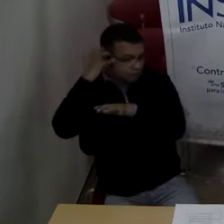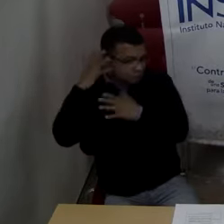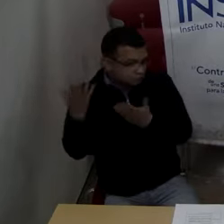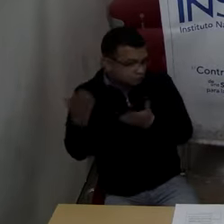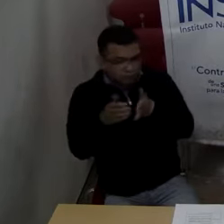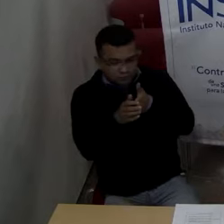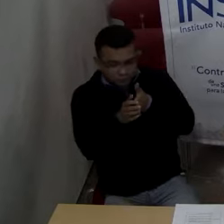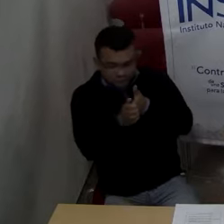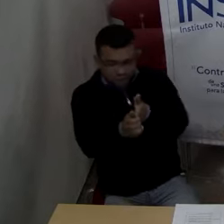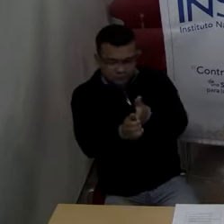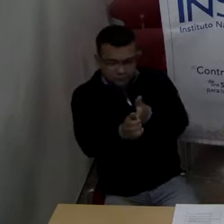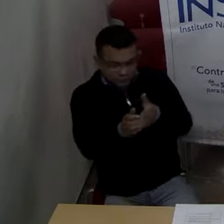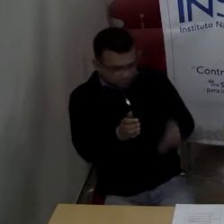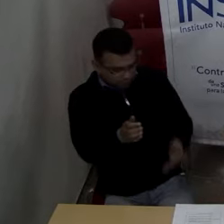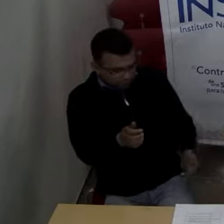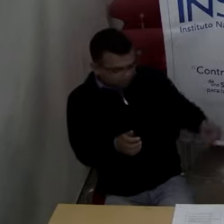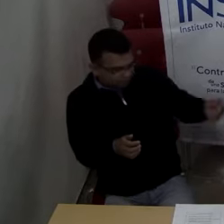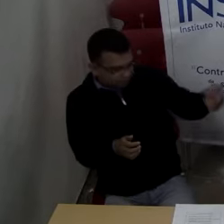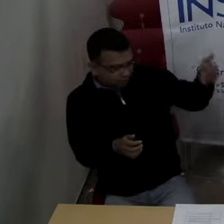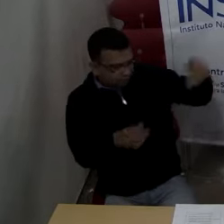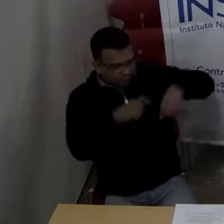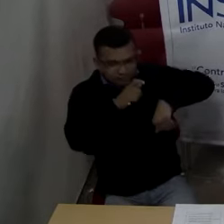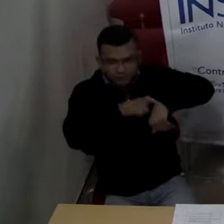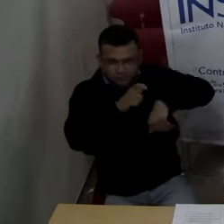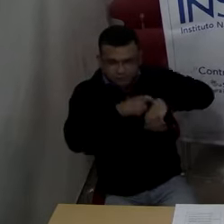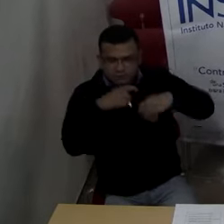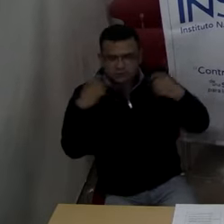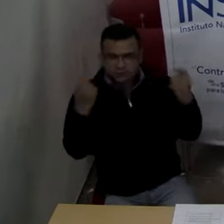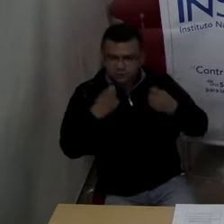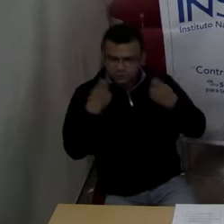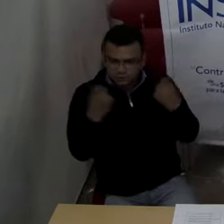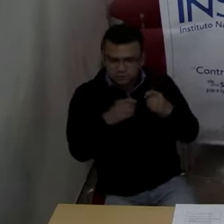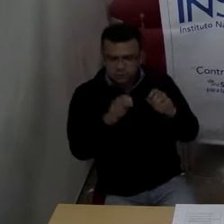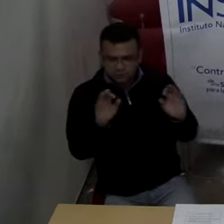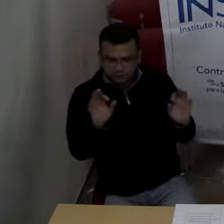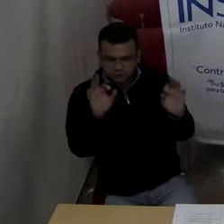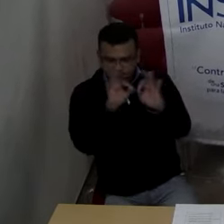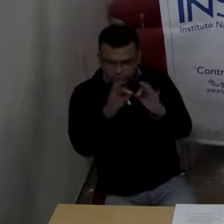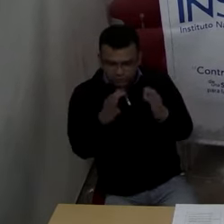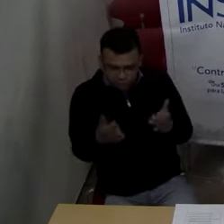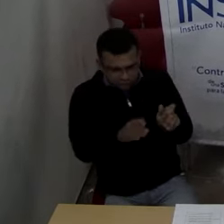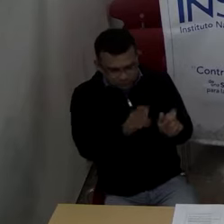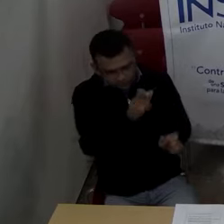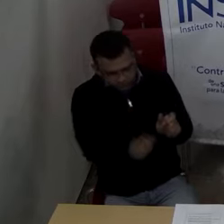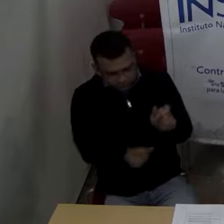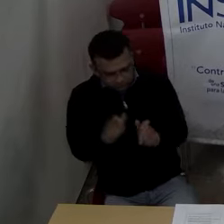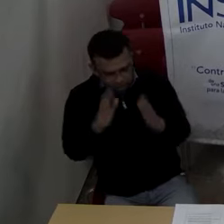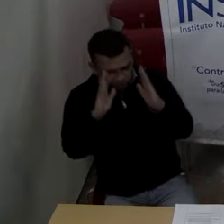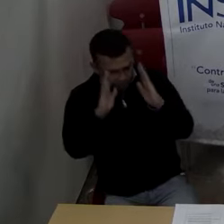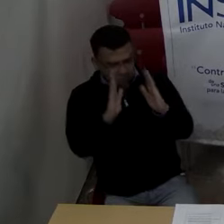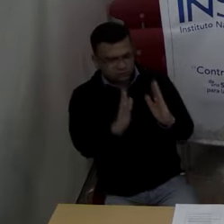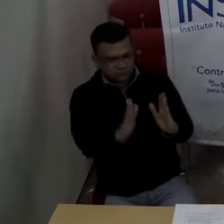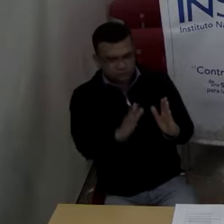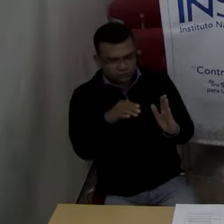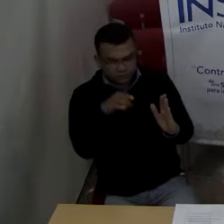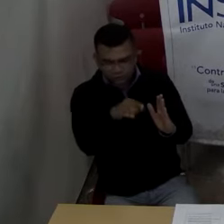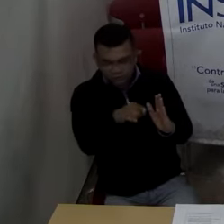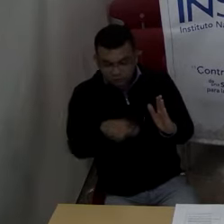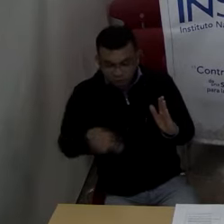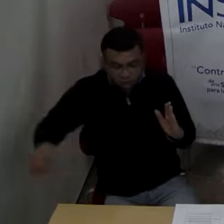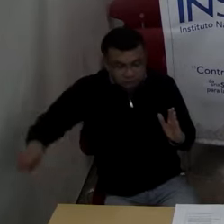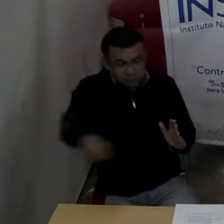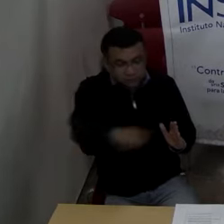diferentes ciclos de la vida. Promover la focalización e identificación de la población sorda en primera